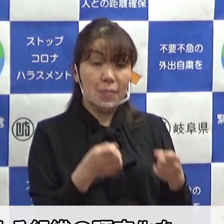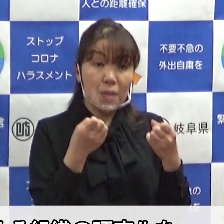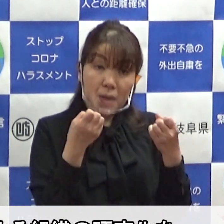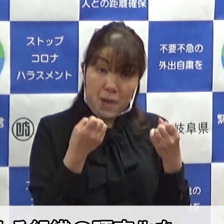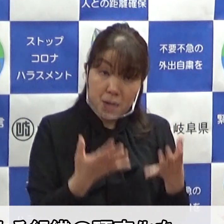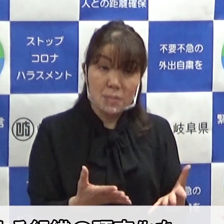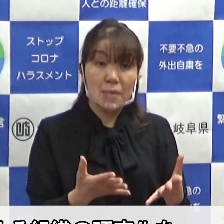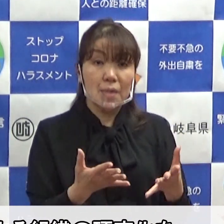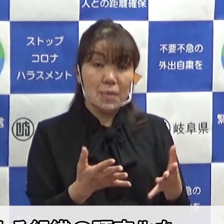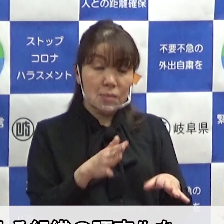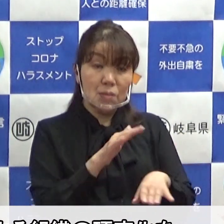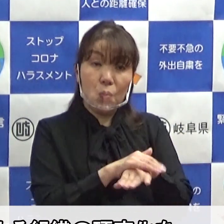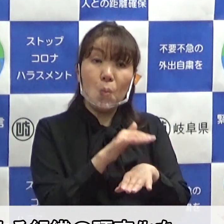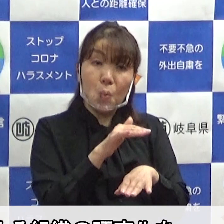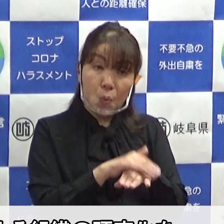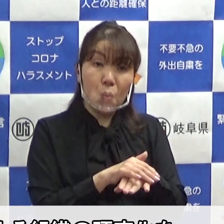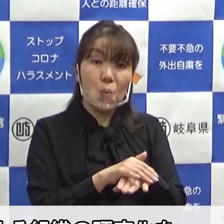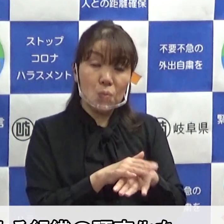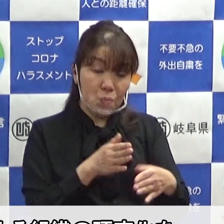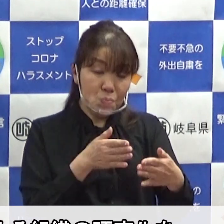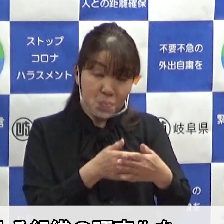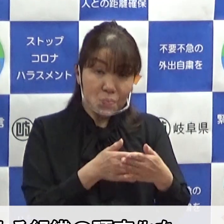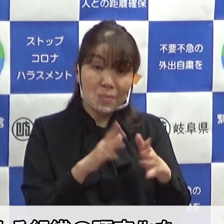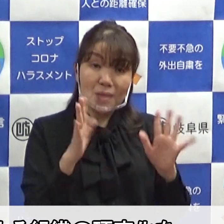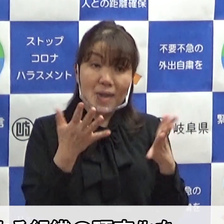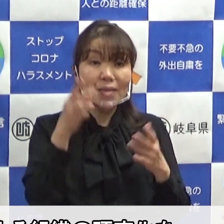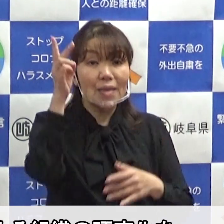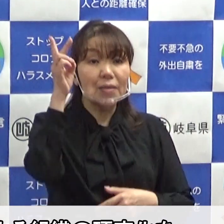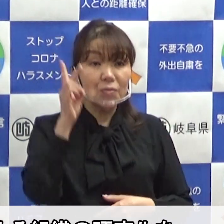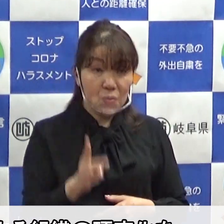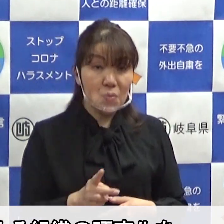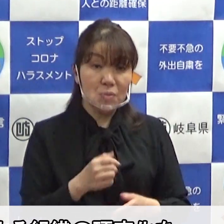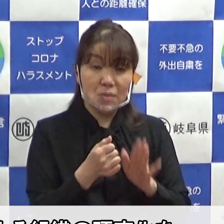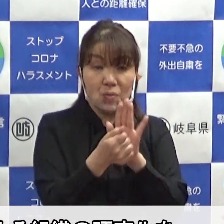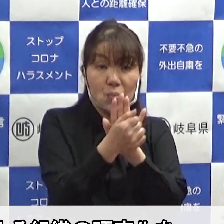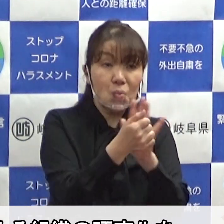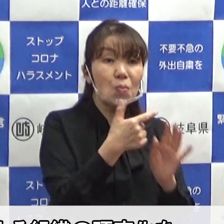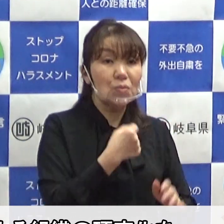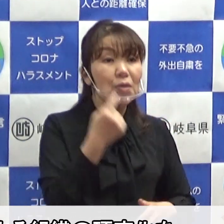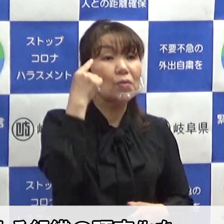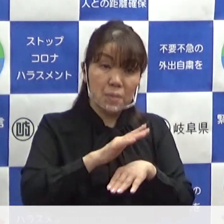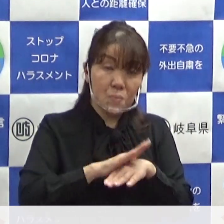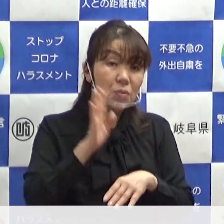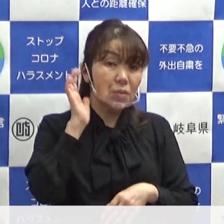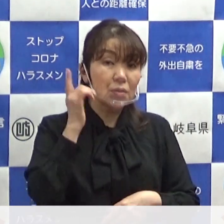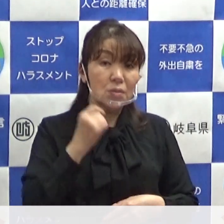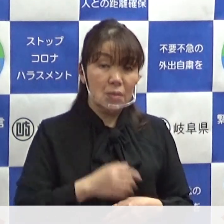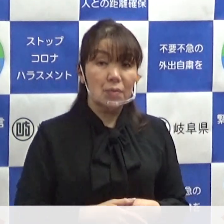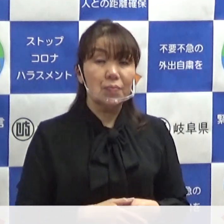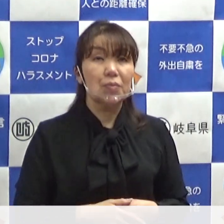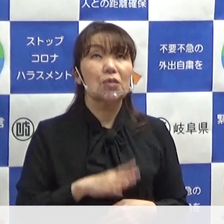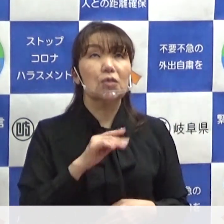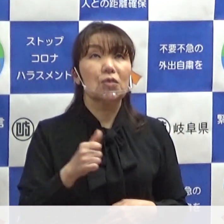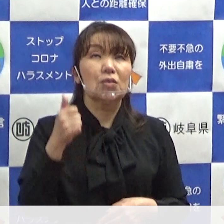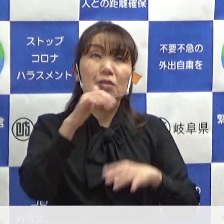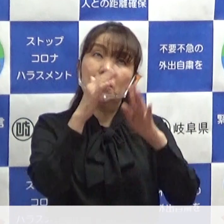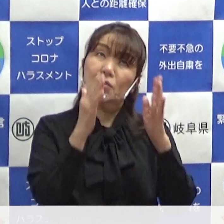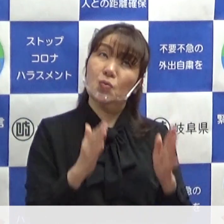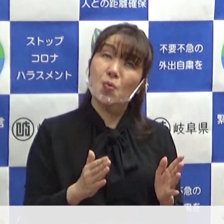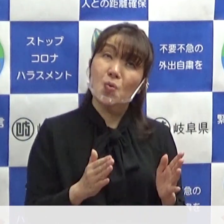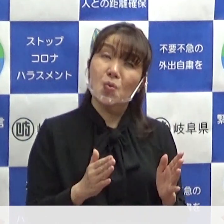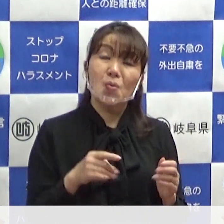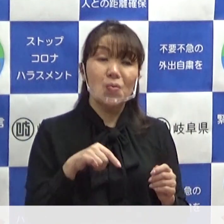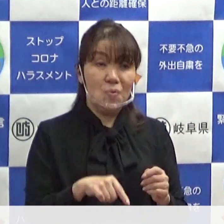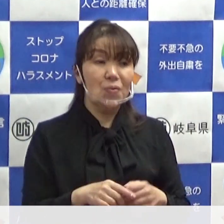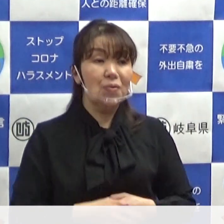い政策の妨げにならないようにですね、工夫はしたいと思っております。知事像というのは何